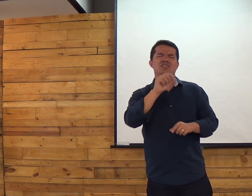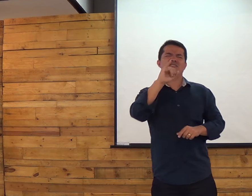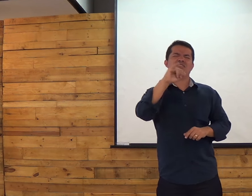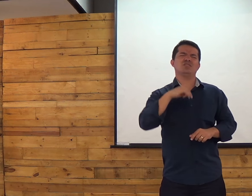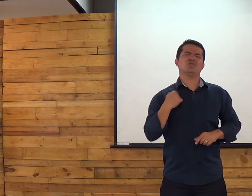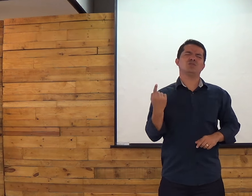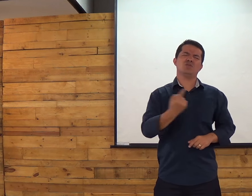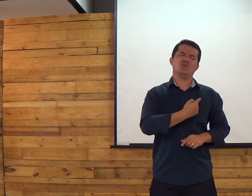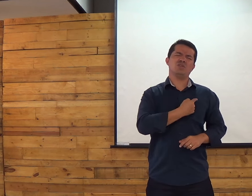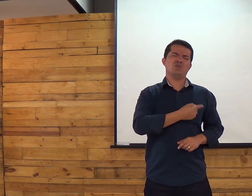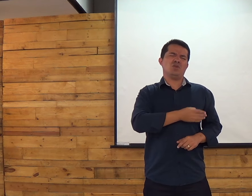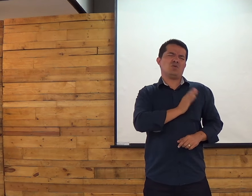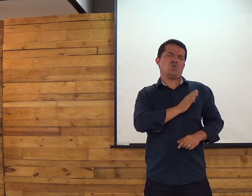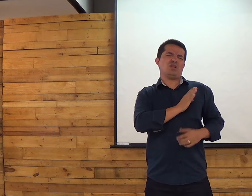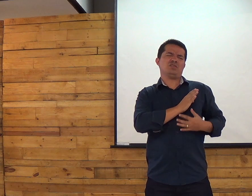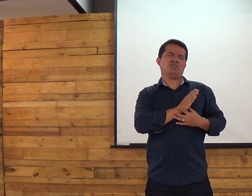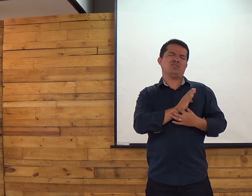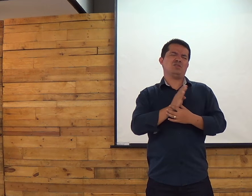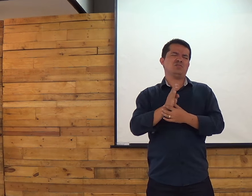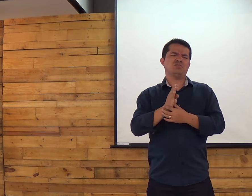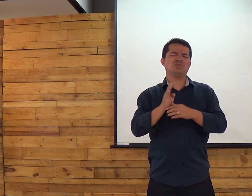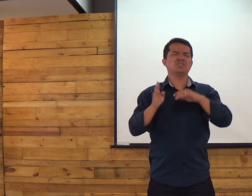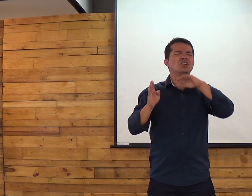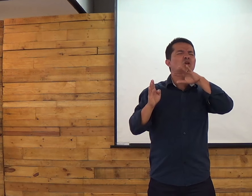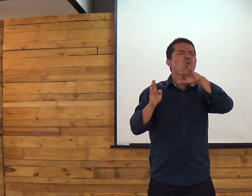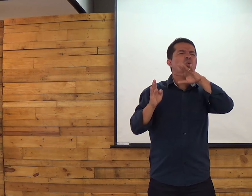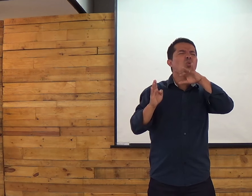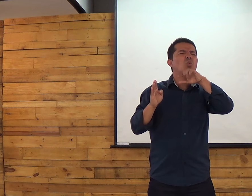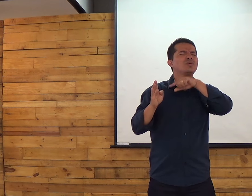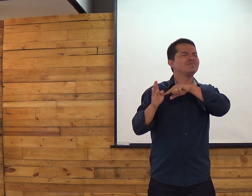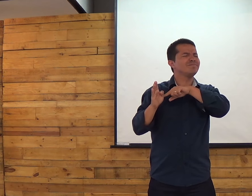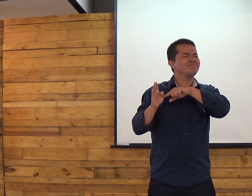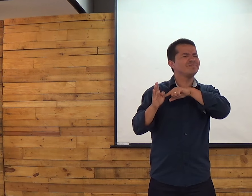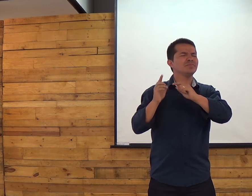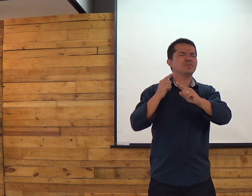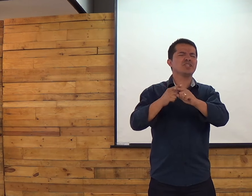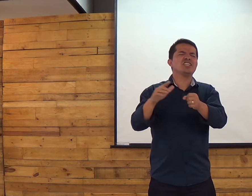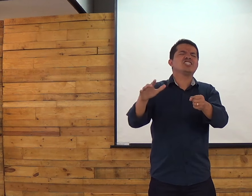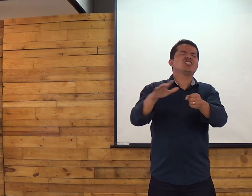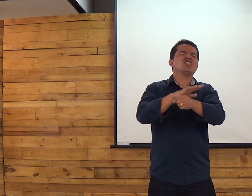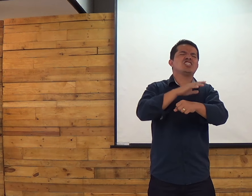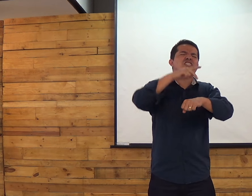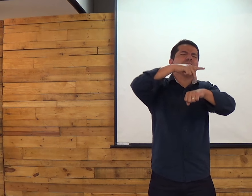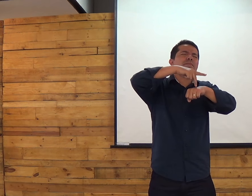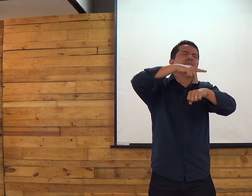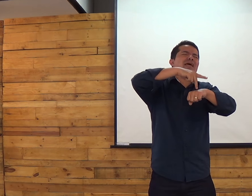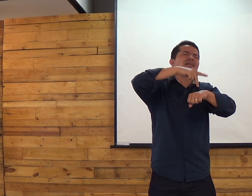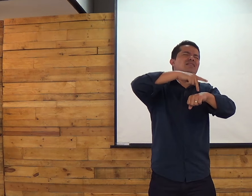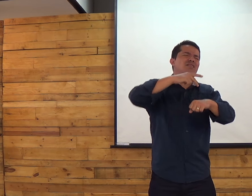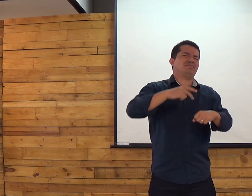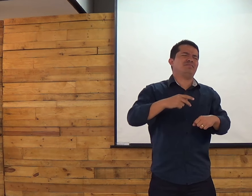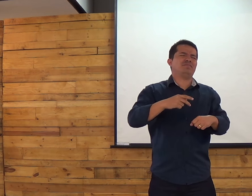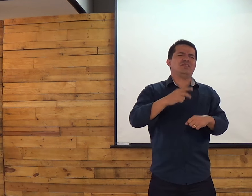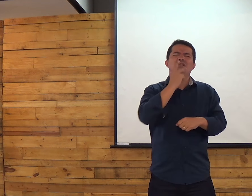que cada um precisa. Se o nosso coração está horrível, cheio de pedra,